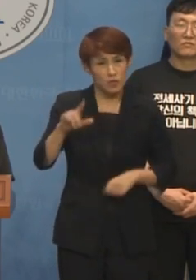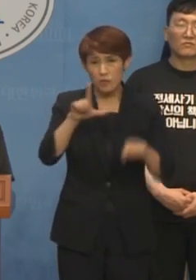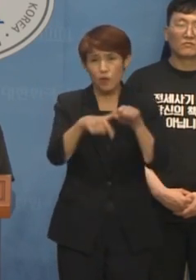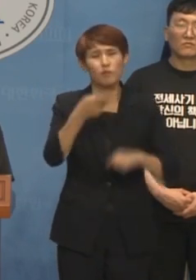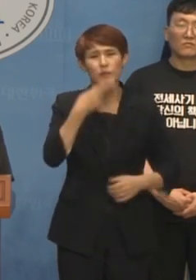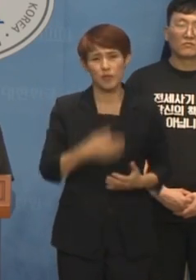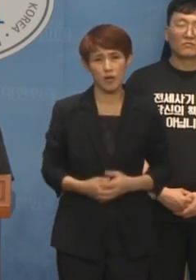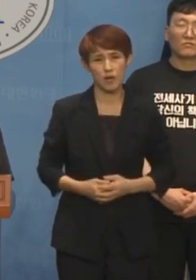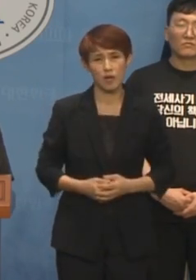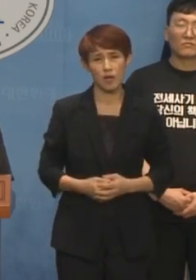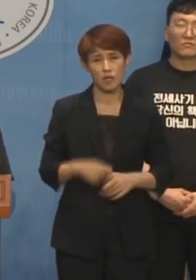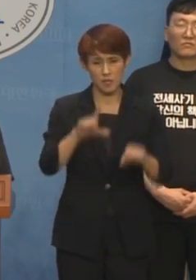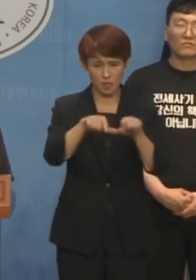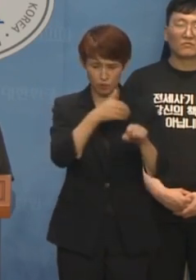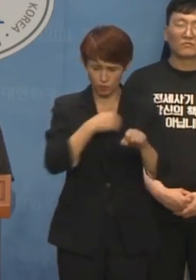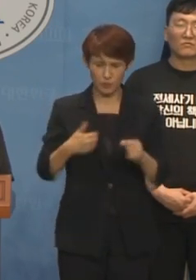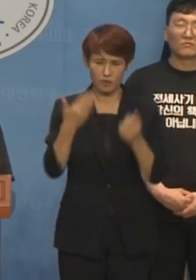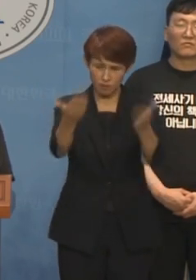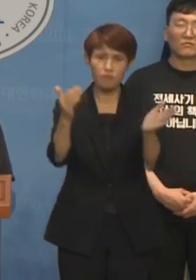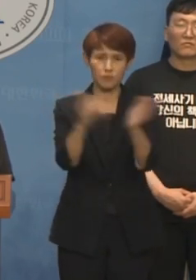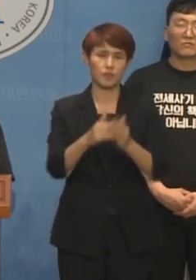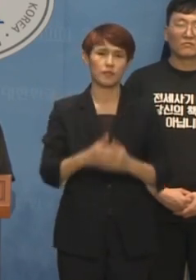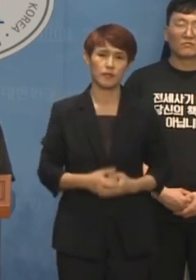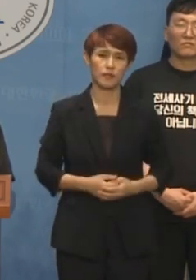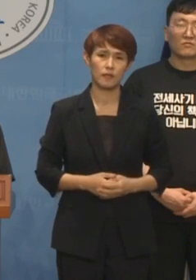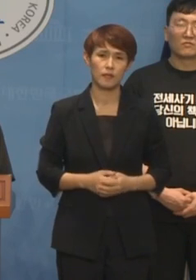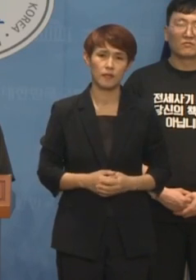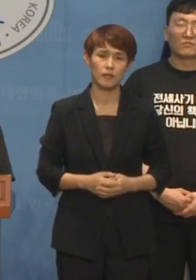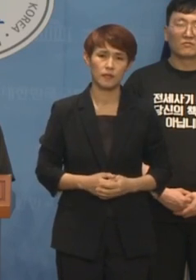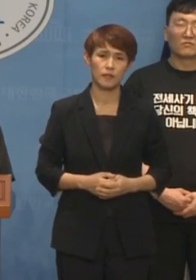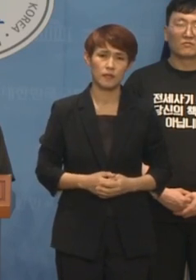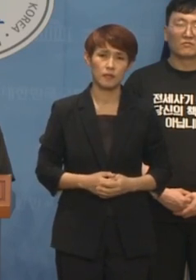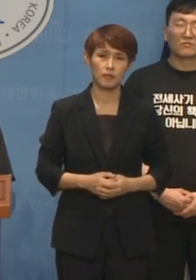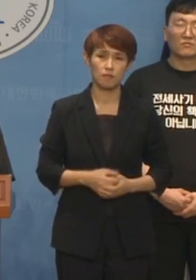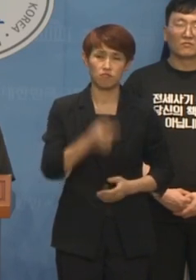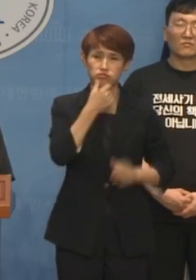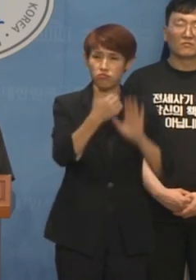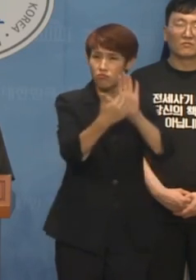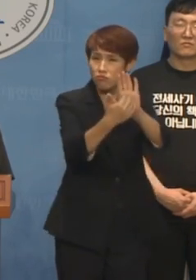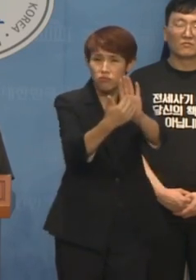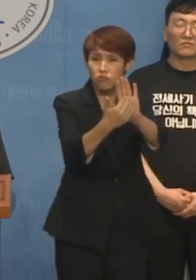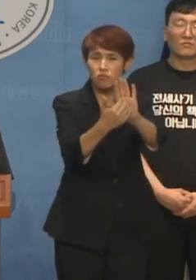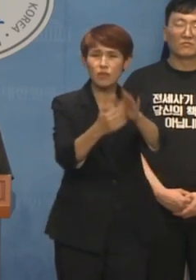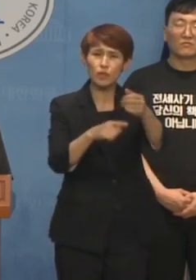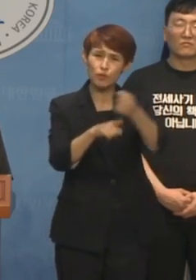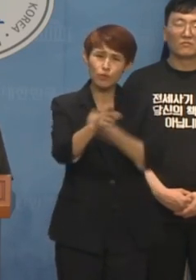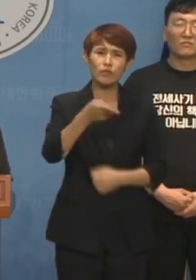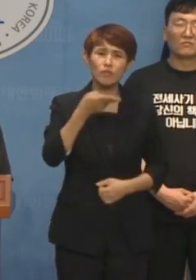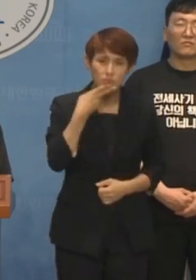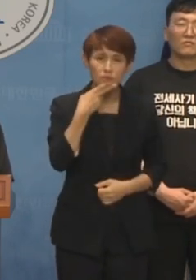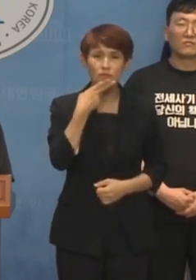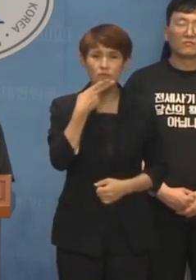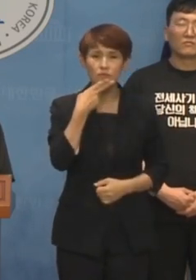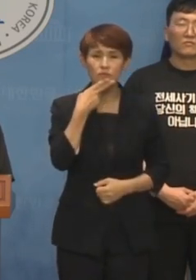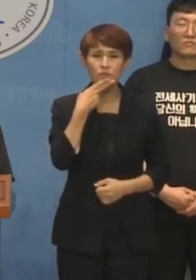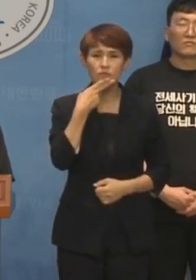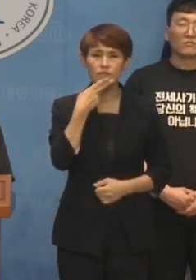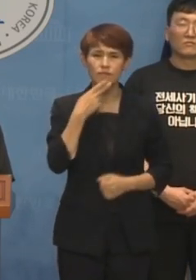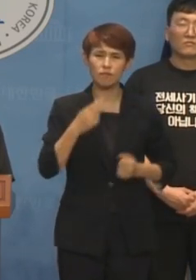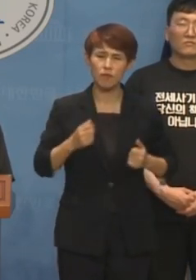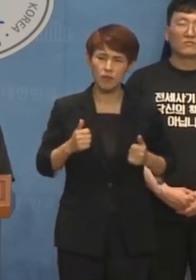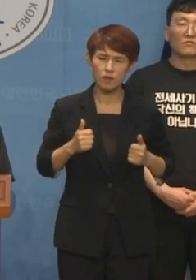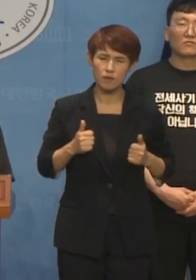그 시간 충분히 드렸고요. 이제는 더 이상 거부할 명분도 없으실 거고